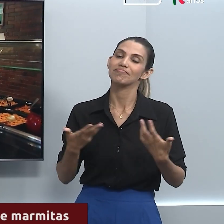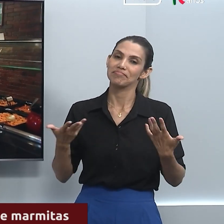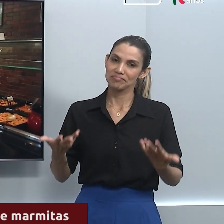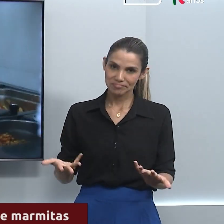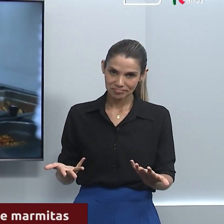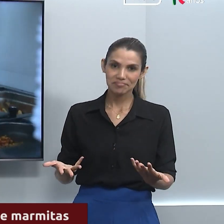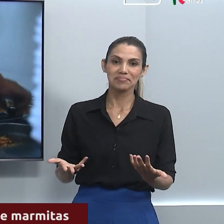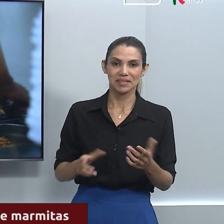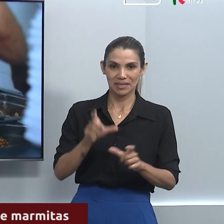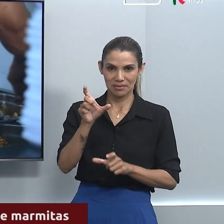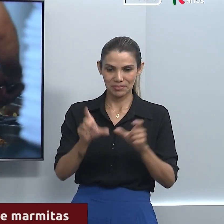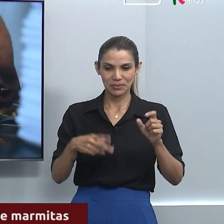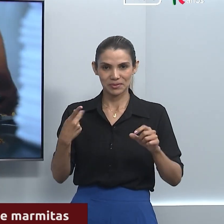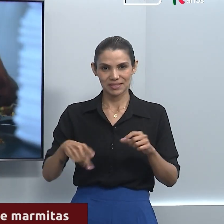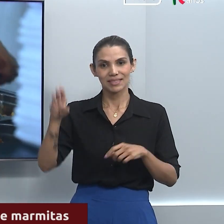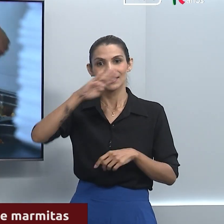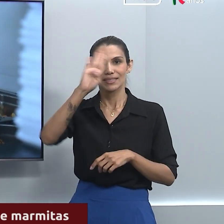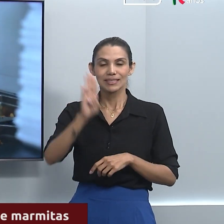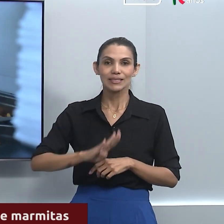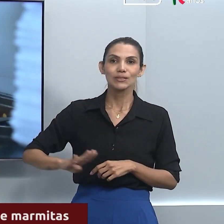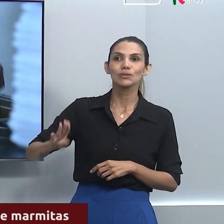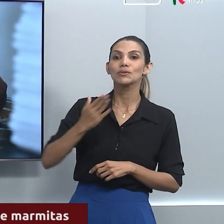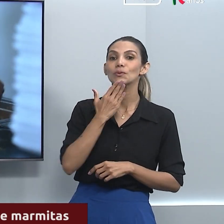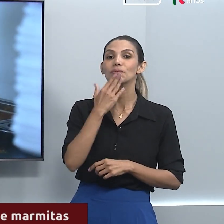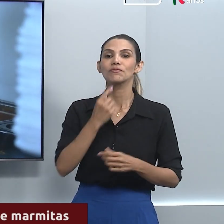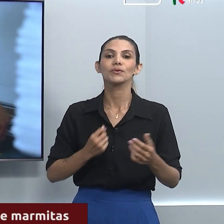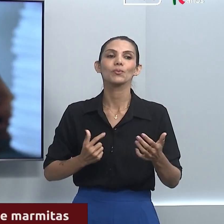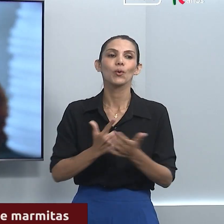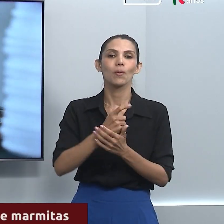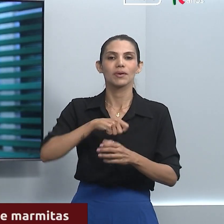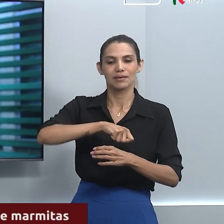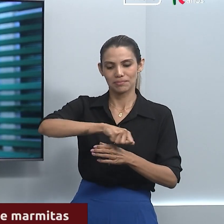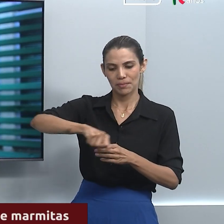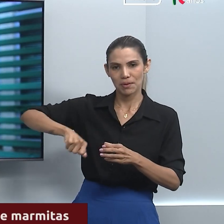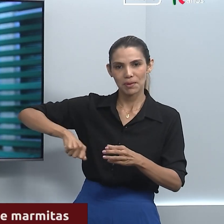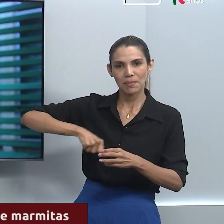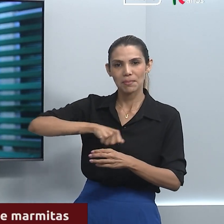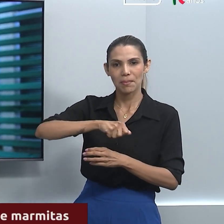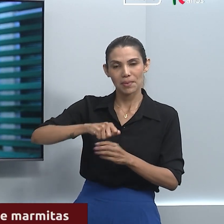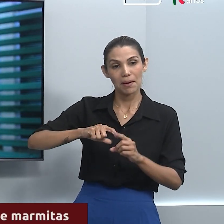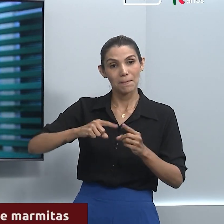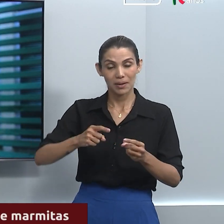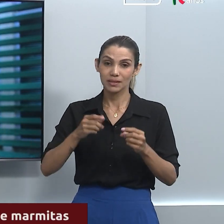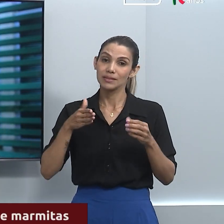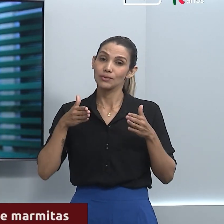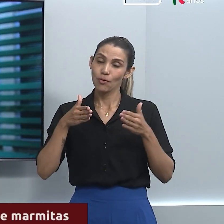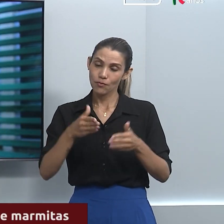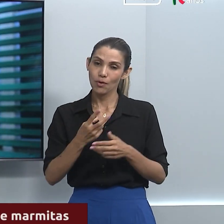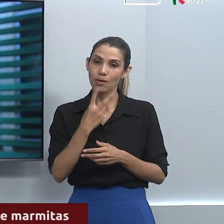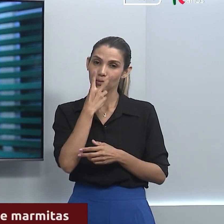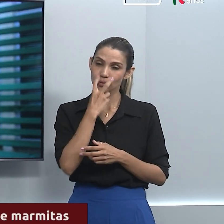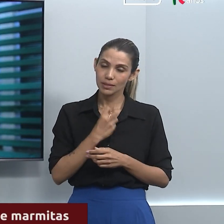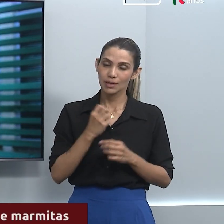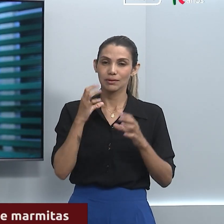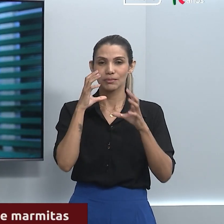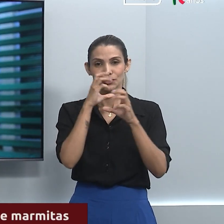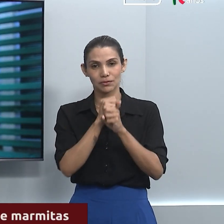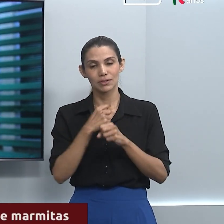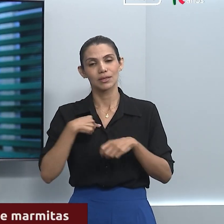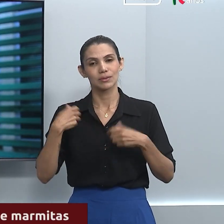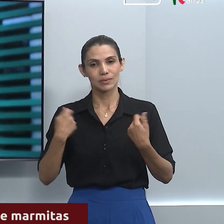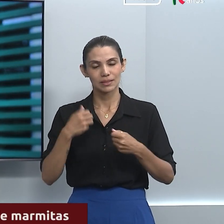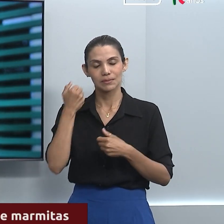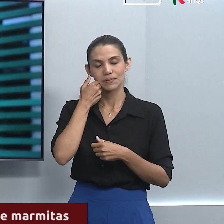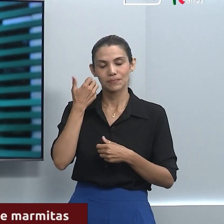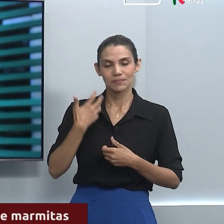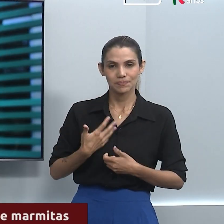que muitos brasileiros prefiram comprar marmitas. Bom, pensando no nosso público cego e de baixa visão, vou me